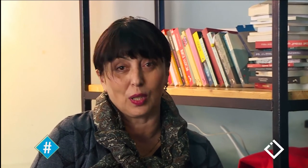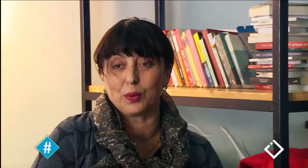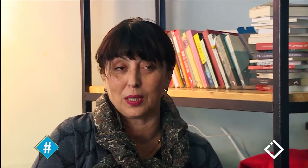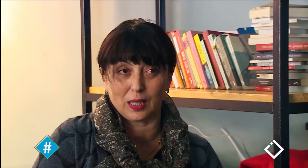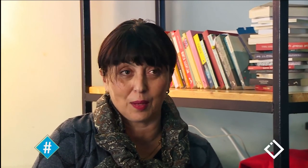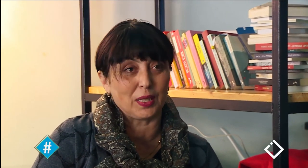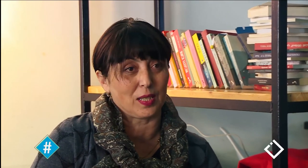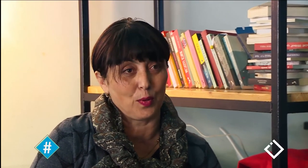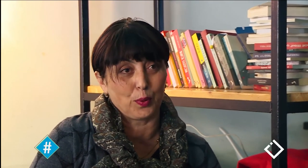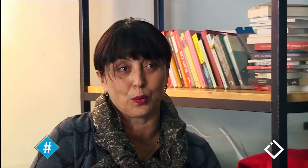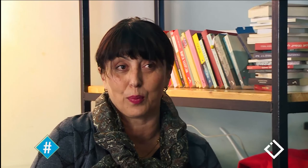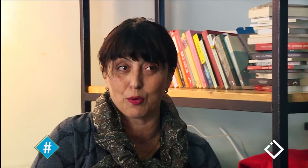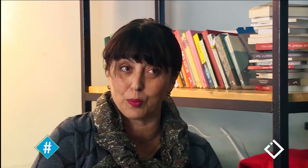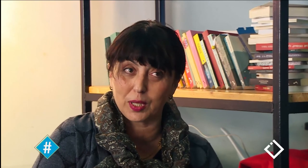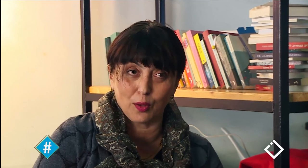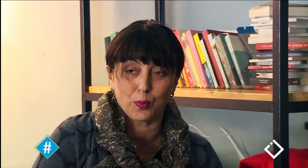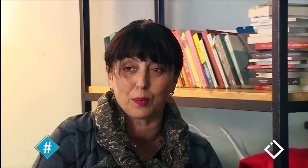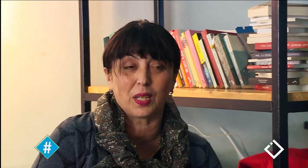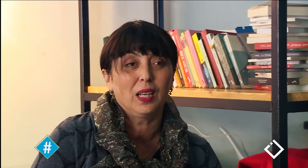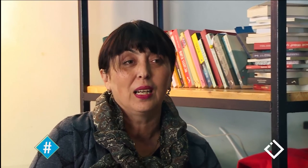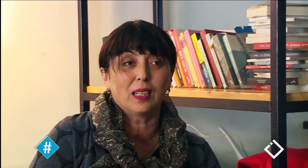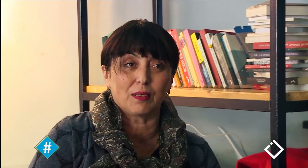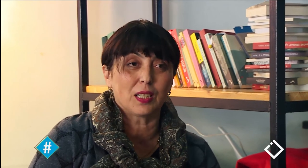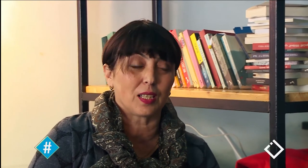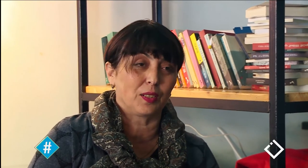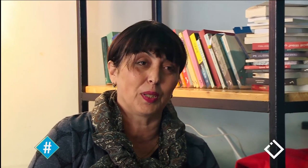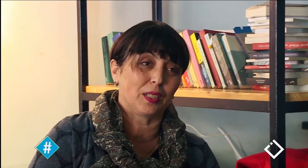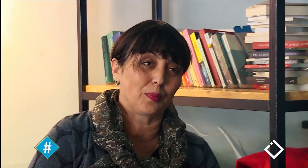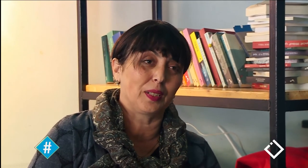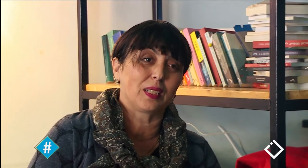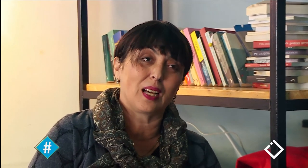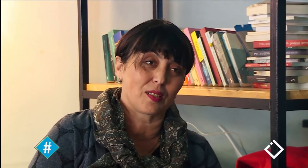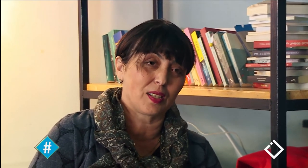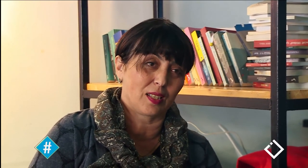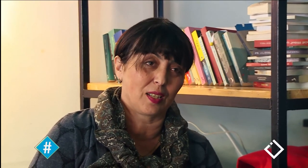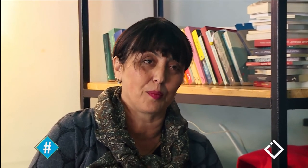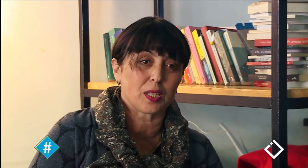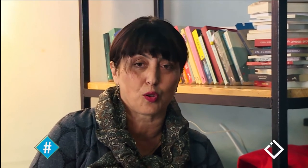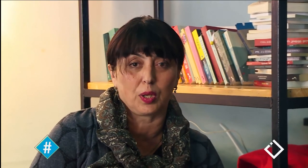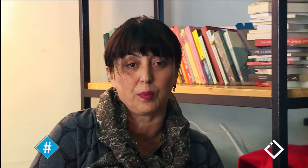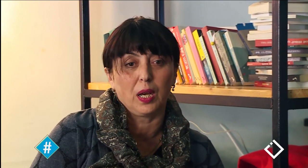ადვილი და ამ ენას მე ვფიქრობ ბავშვები დაეუფლებიან და ყველას ექნებათ ერთმანეთთან აზრის გაზიარების საშუალება.